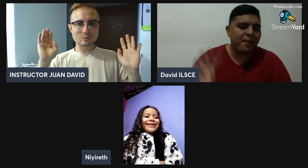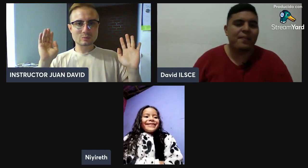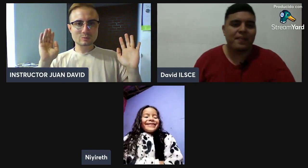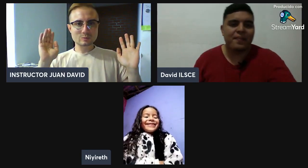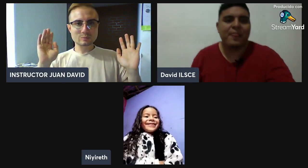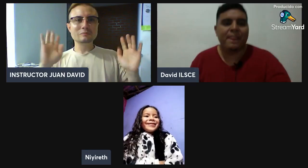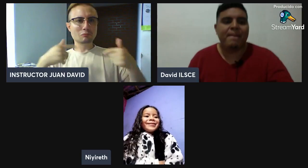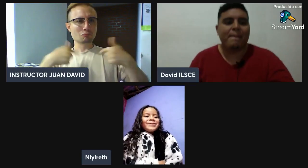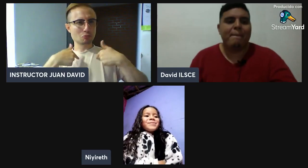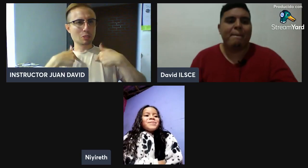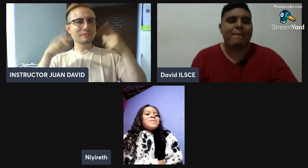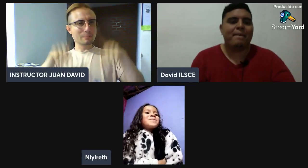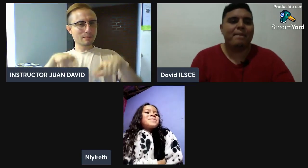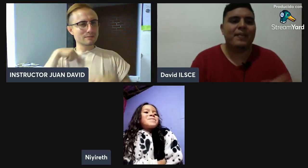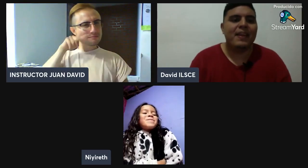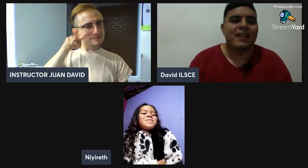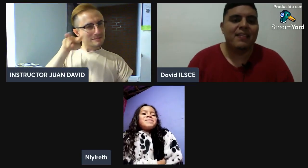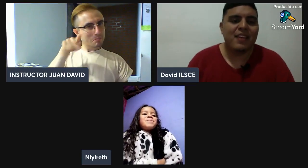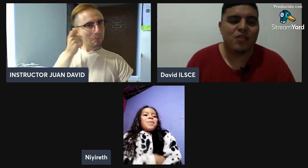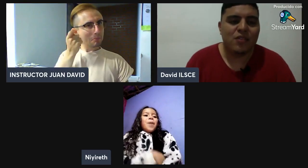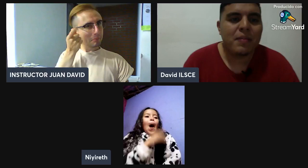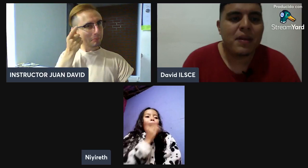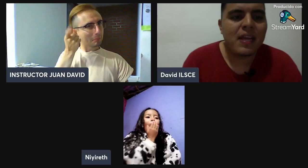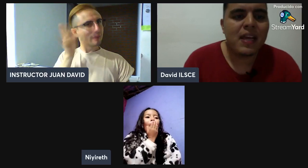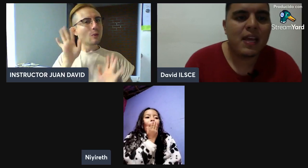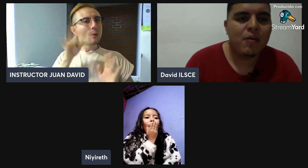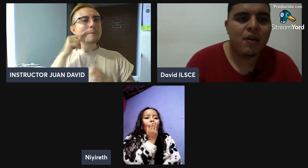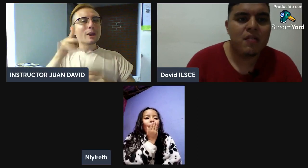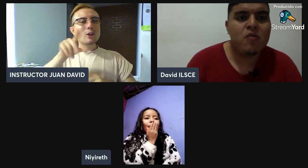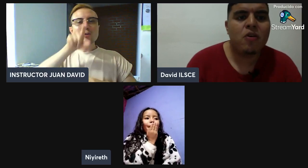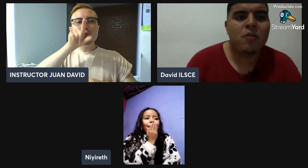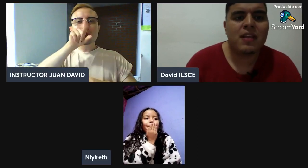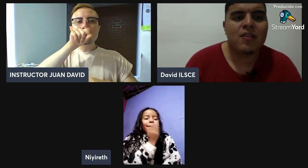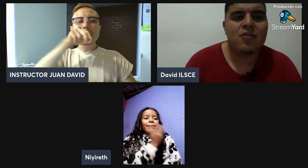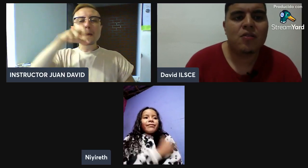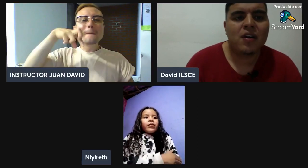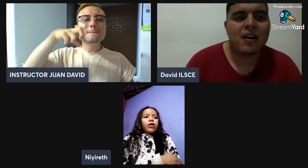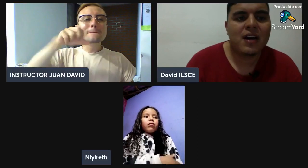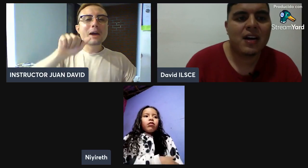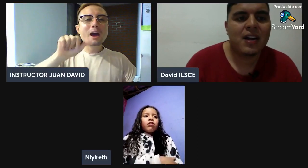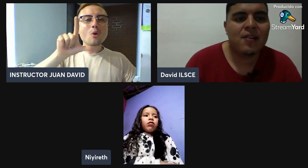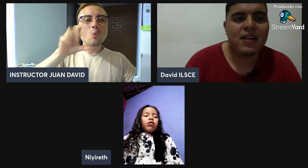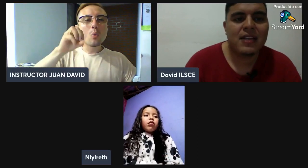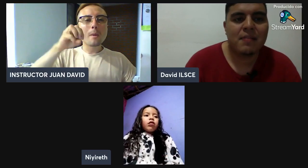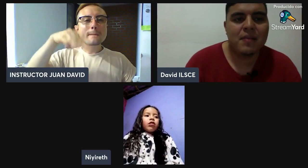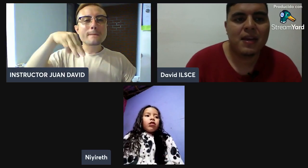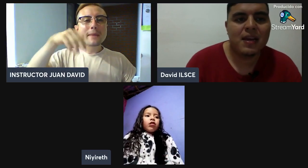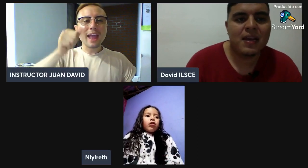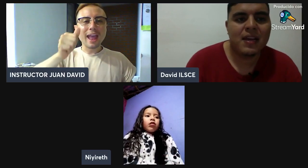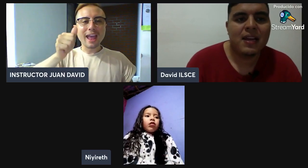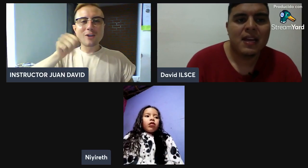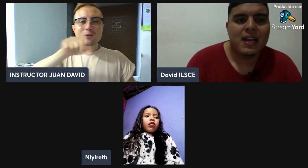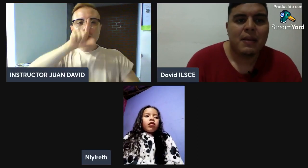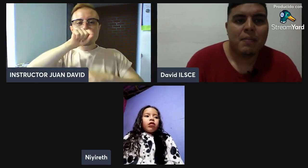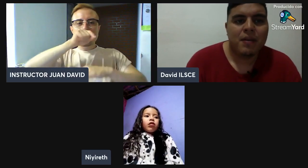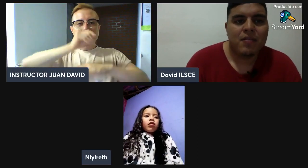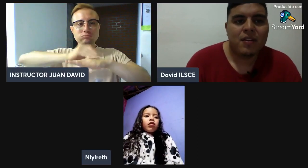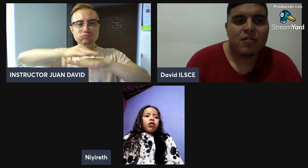No. Gallina, avestruz, Sí, yo también, bueno, ahí vi un comentario y yo creo que también pienso que es como